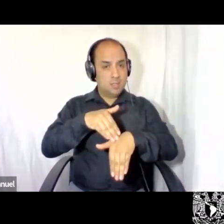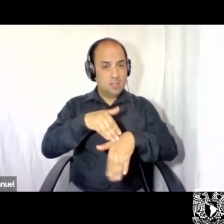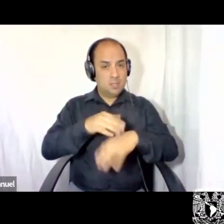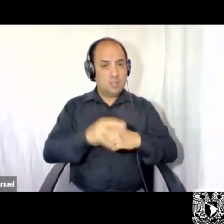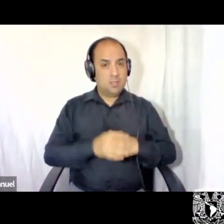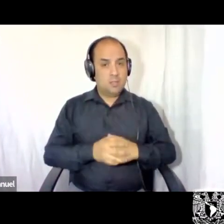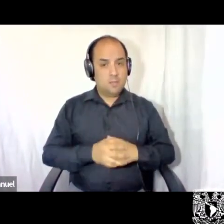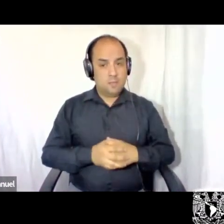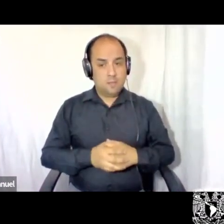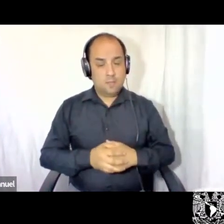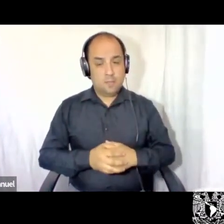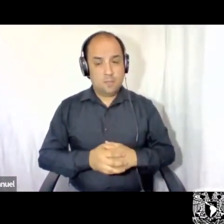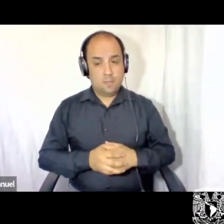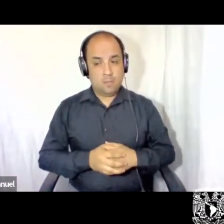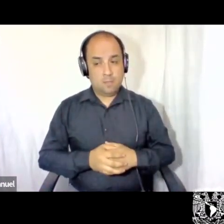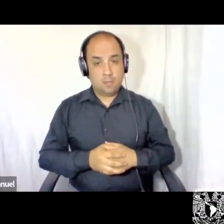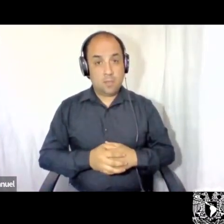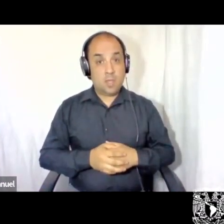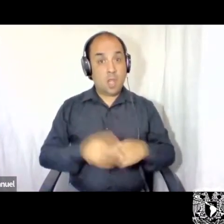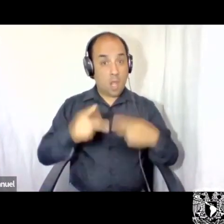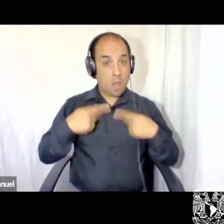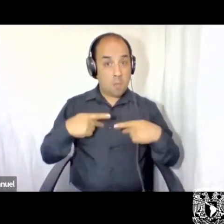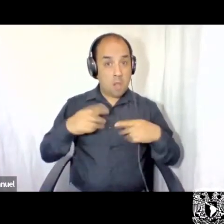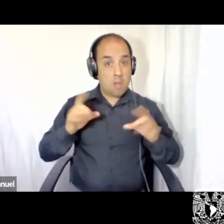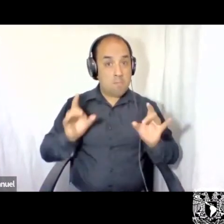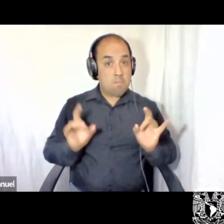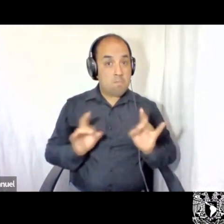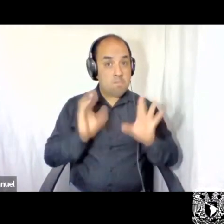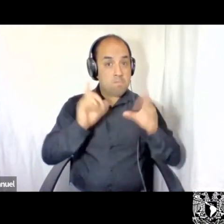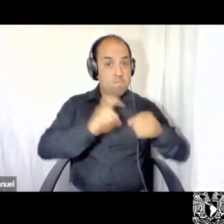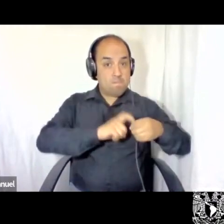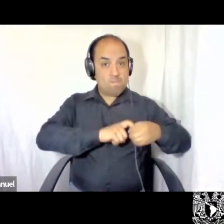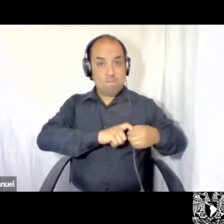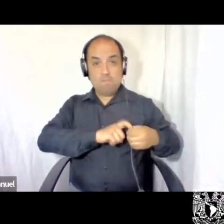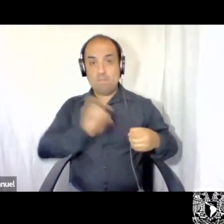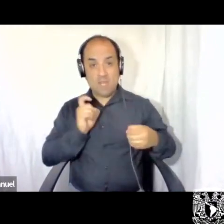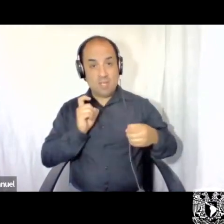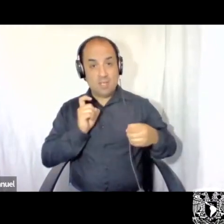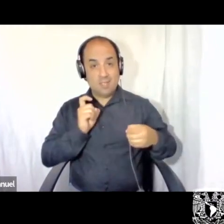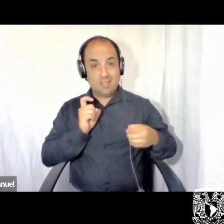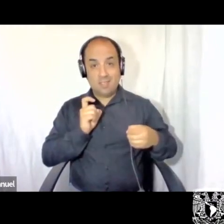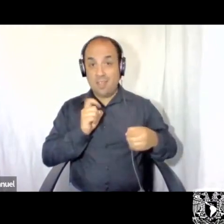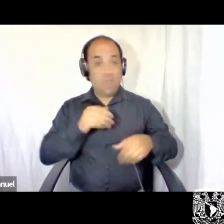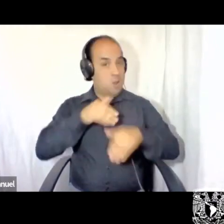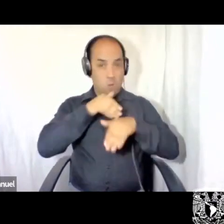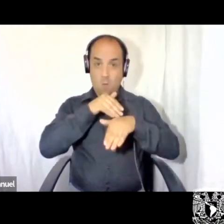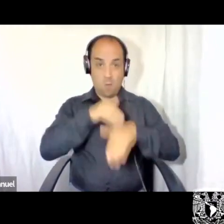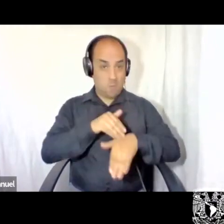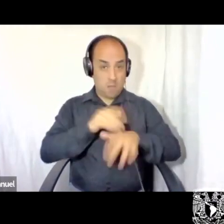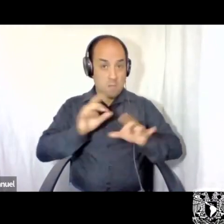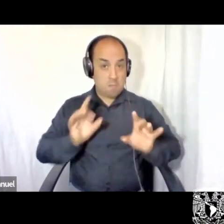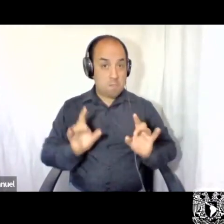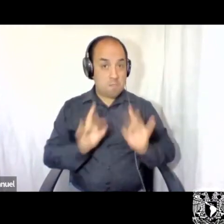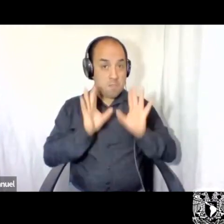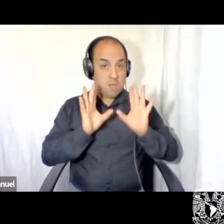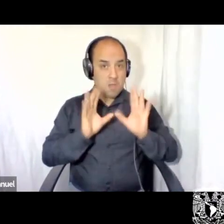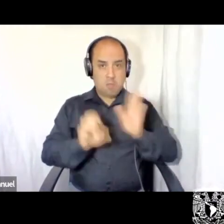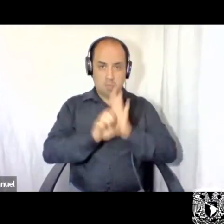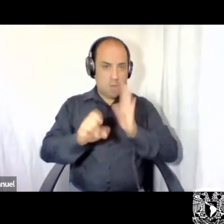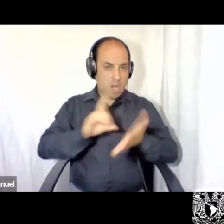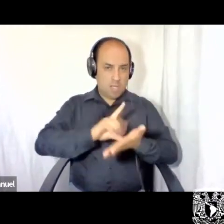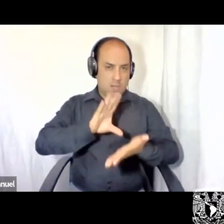Y aquellos que nos salimos un poco del carril, que no cumplimos con ese deber ser, en el caso de la